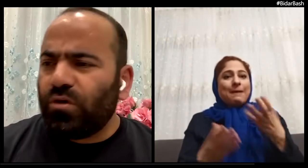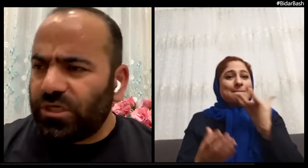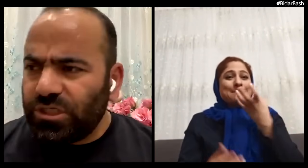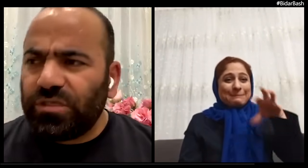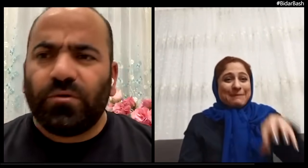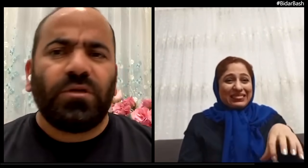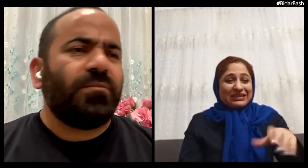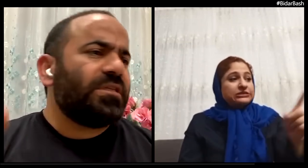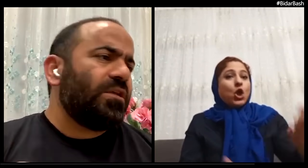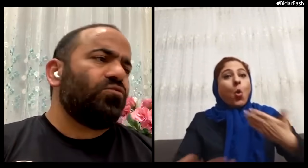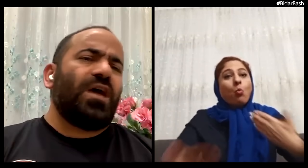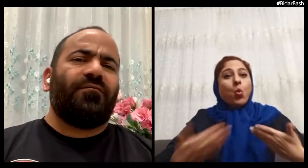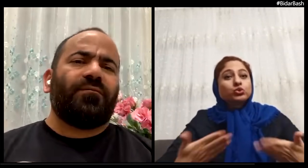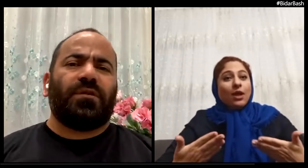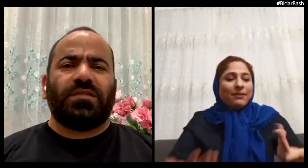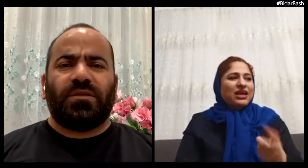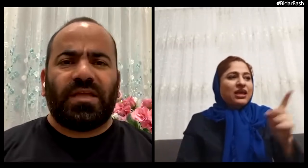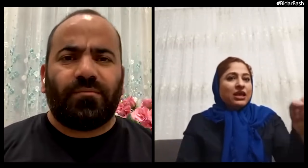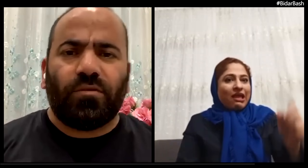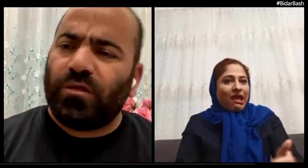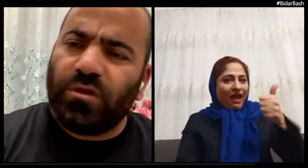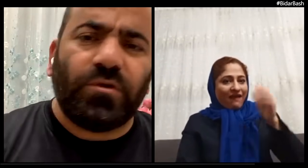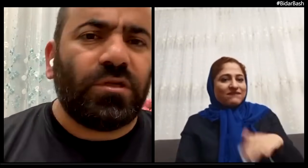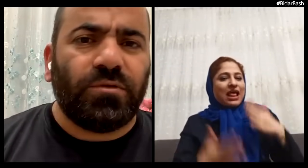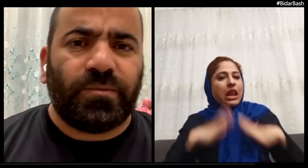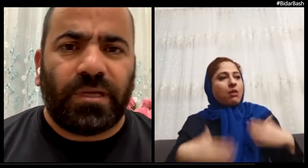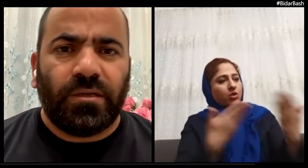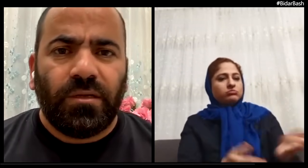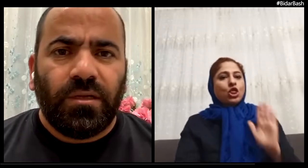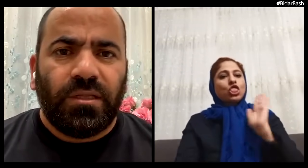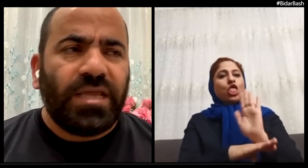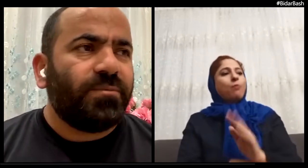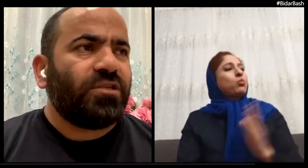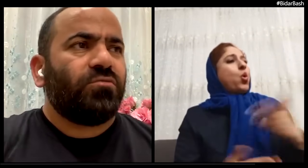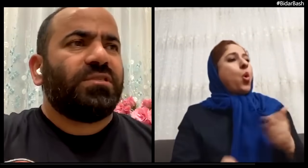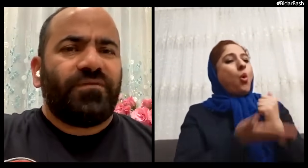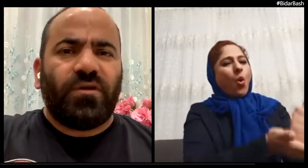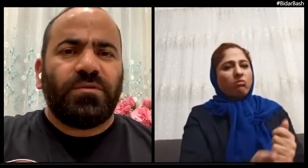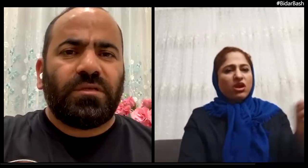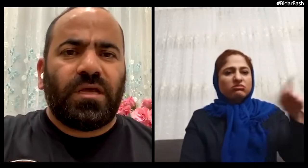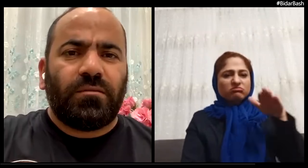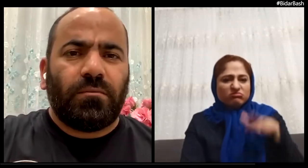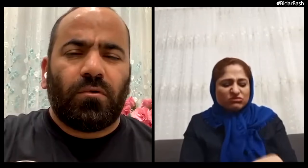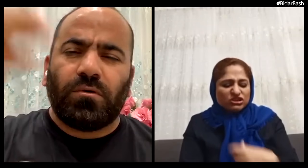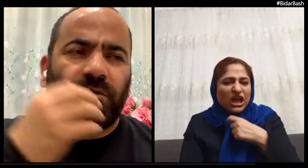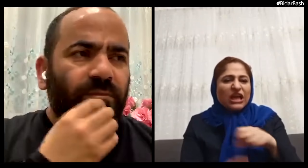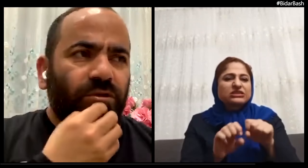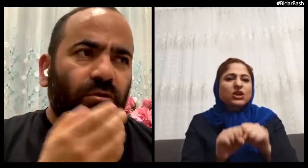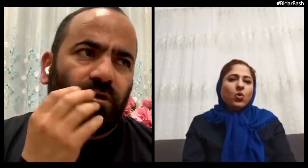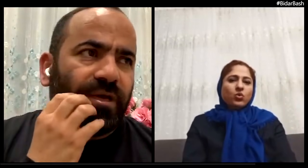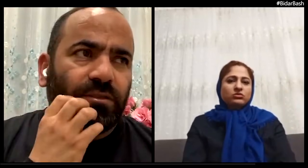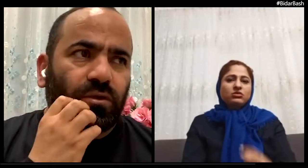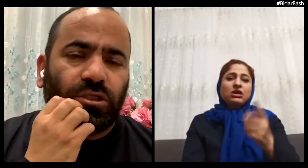هی قرعه کشی بکنن مثلا این توش اسم این در بیاد، بعد اون لباس ها رو بهش بدن، نه اینکه بچه ها تو صف وای میستادن، خدا